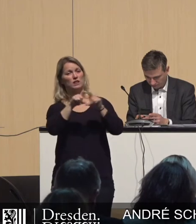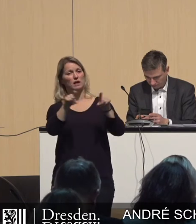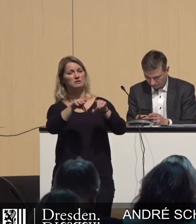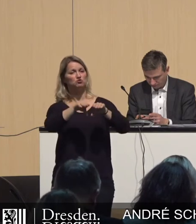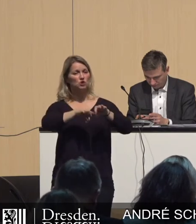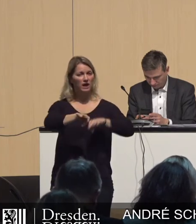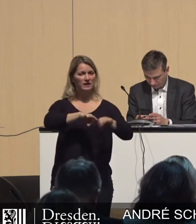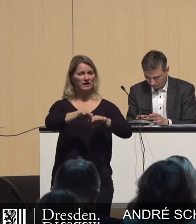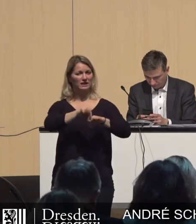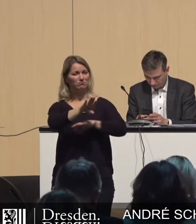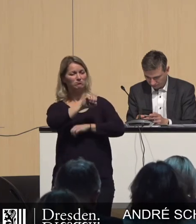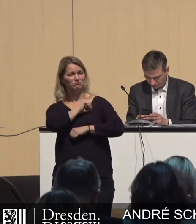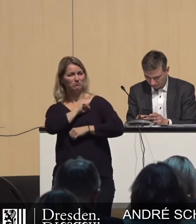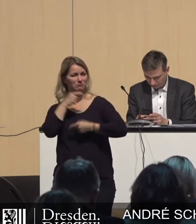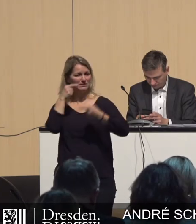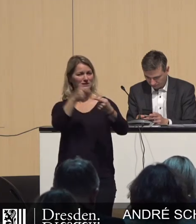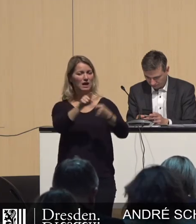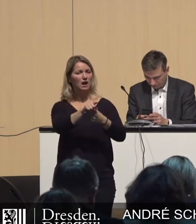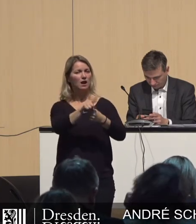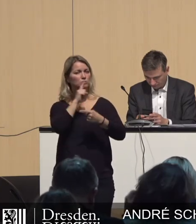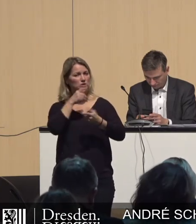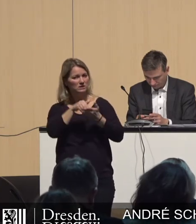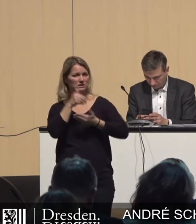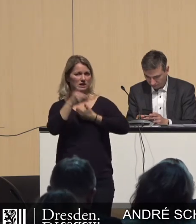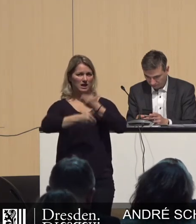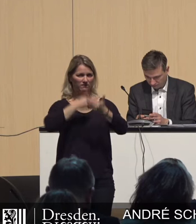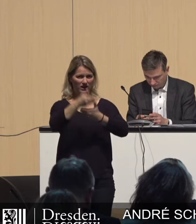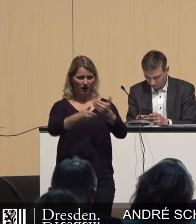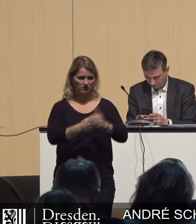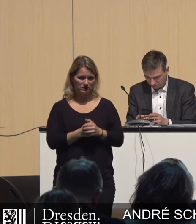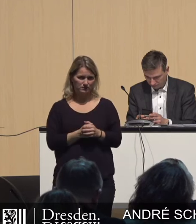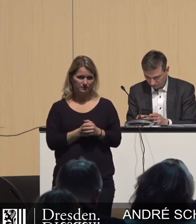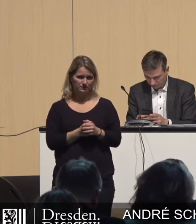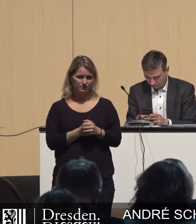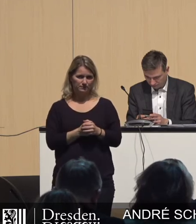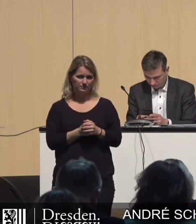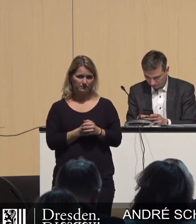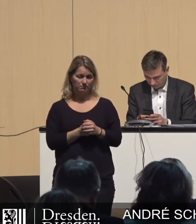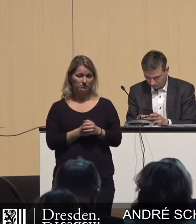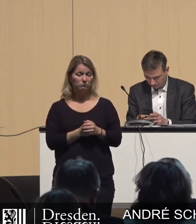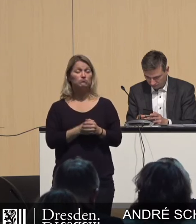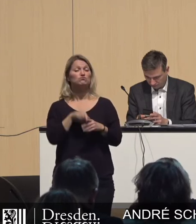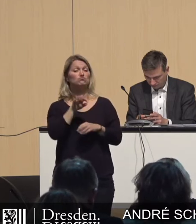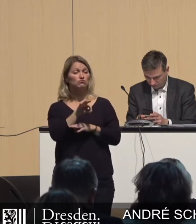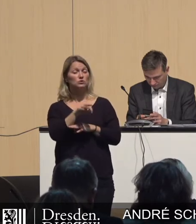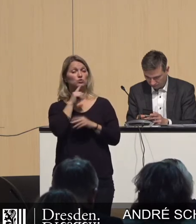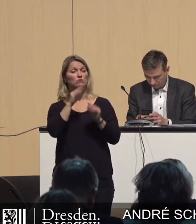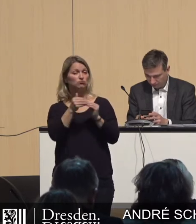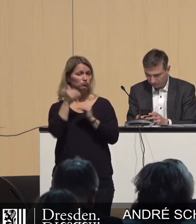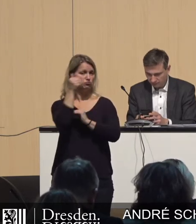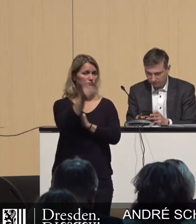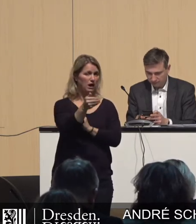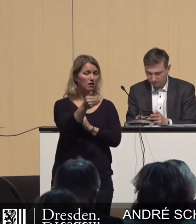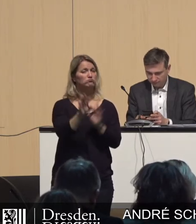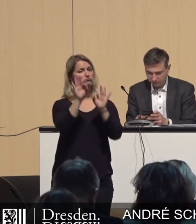Unternehmensziele weiter zu entwickeln und hierüber in einem nächsten Schritt dann in einem